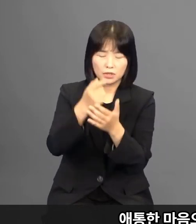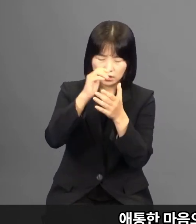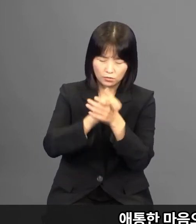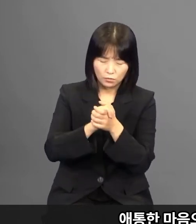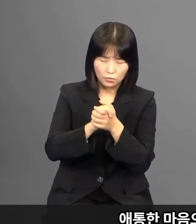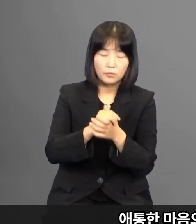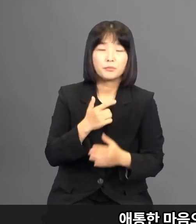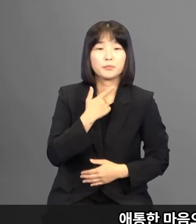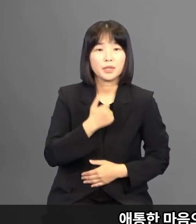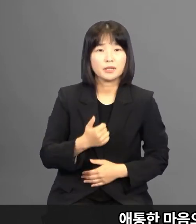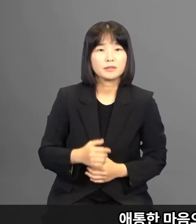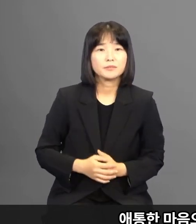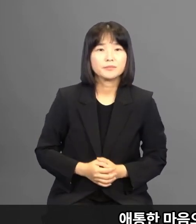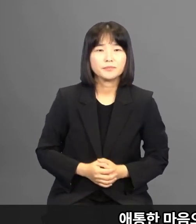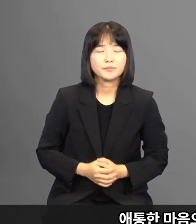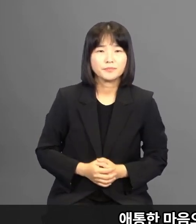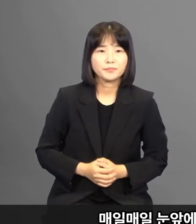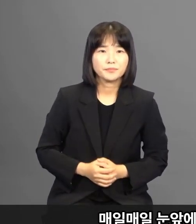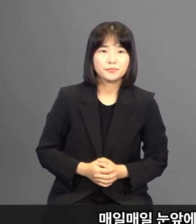수 있었습니다.